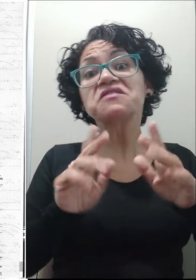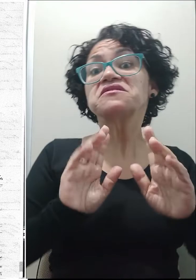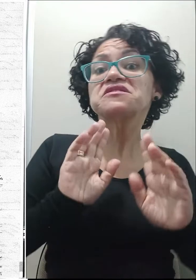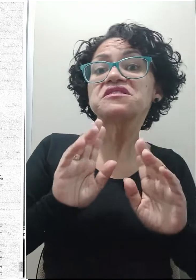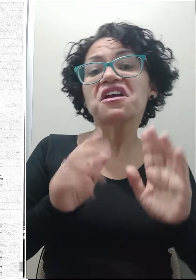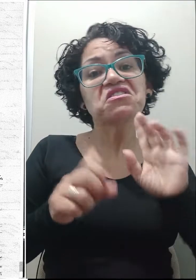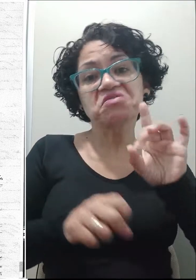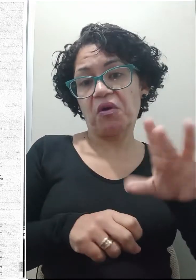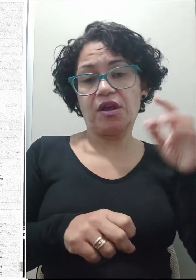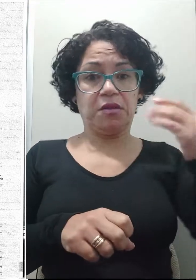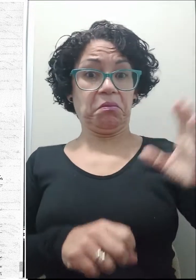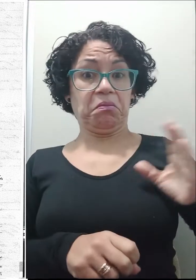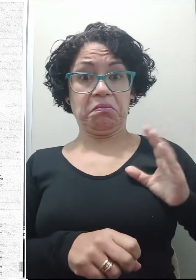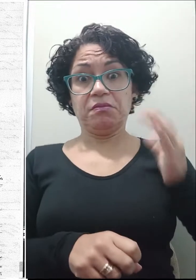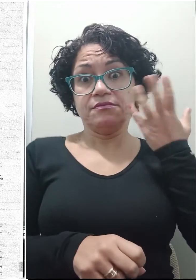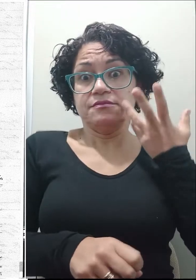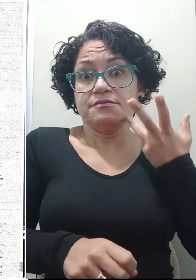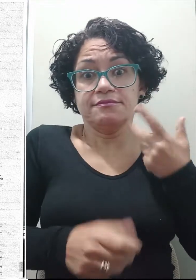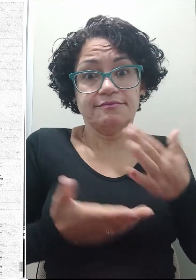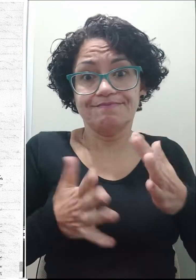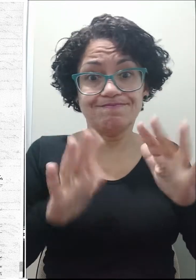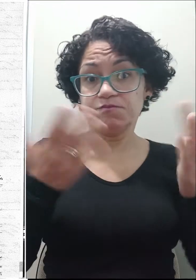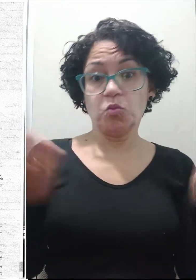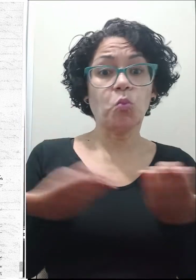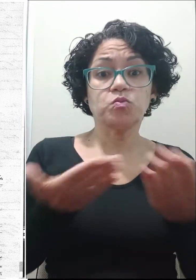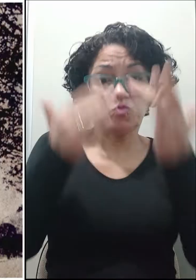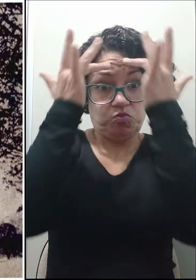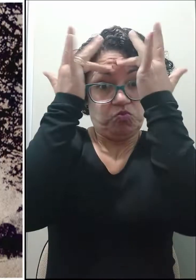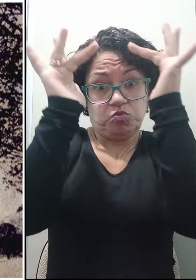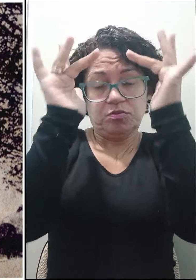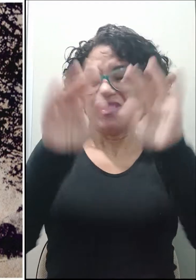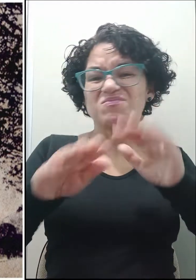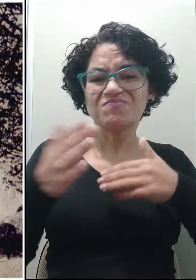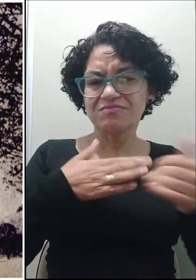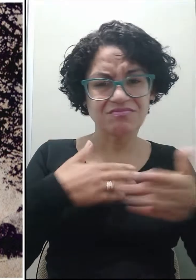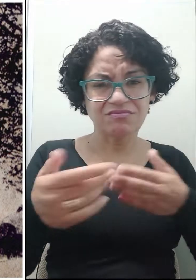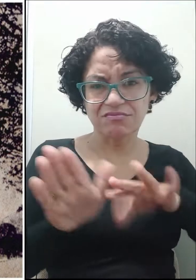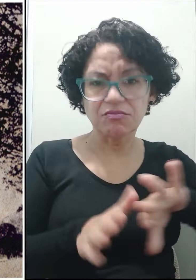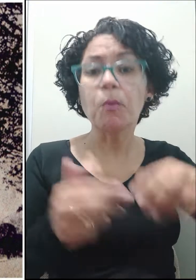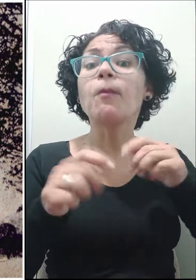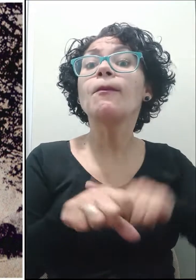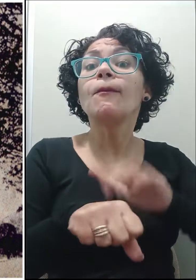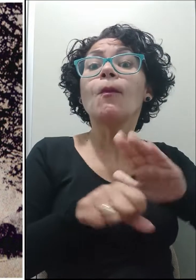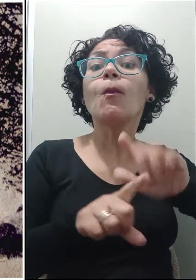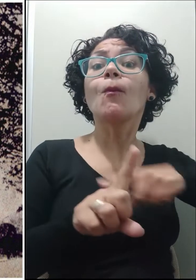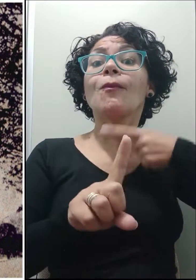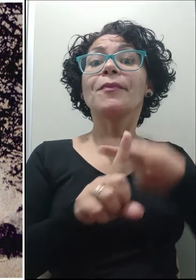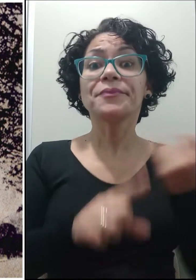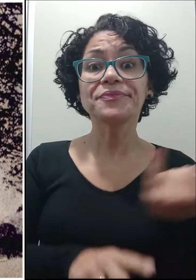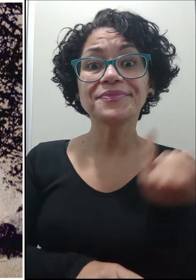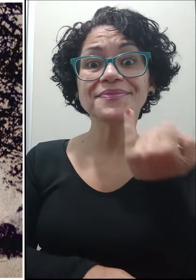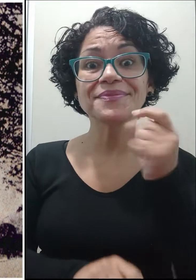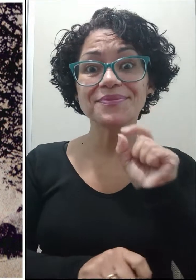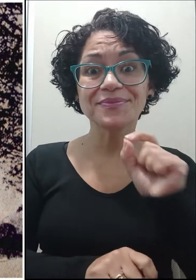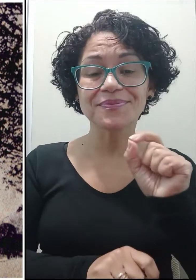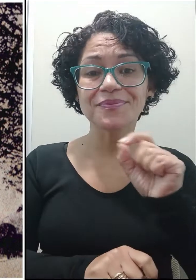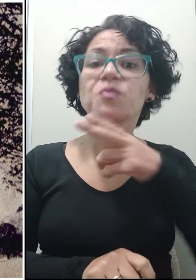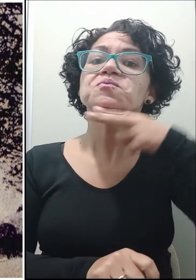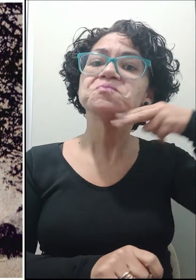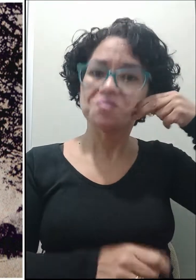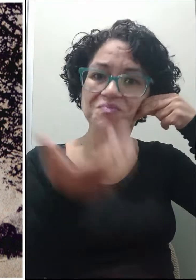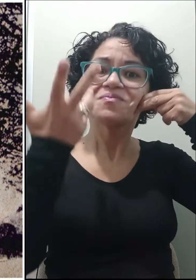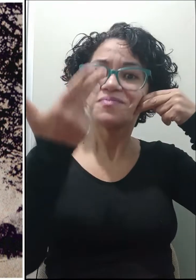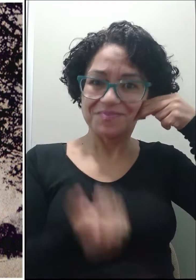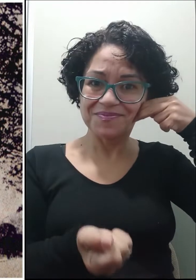Outros dizem apenas que era uma da nobreza. O que importa é que Ruth aceitou o